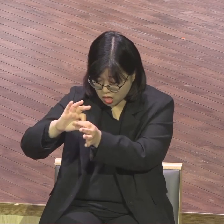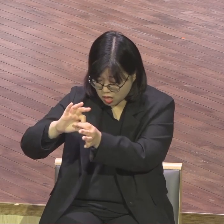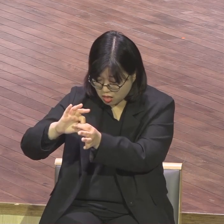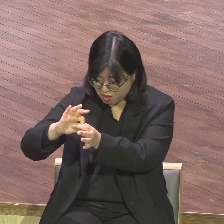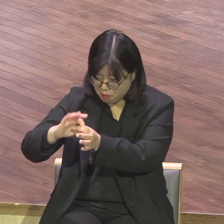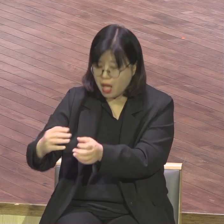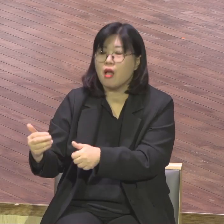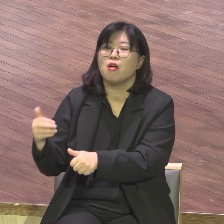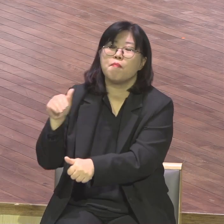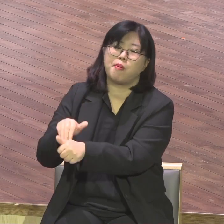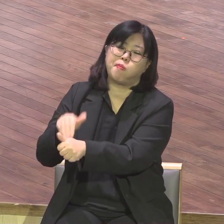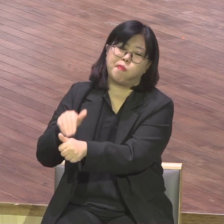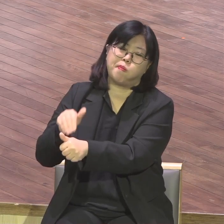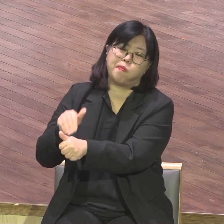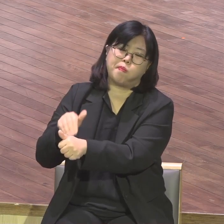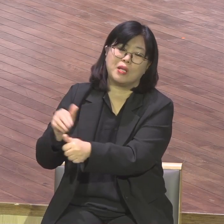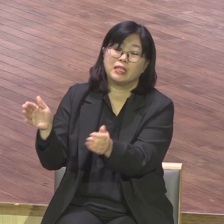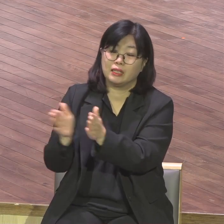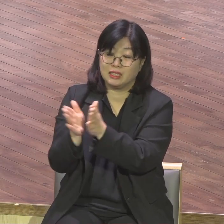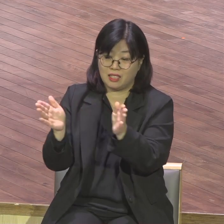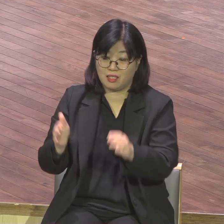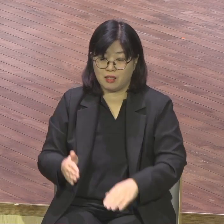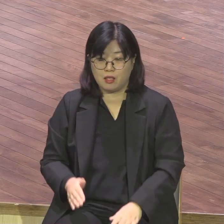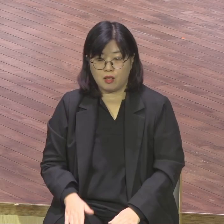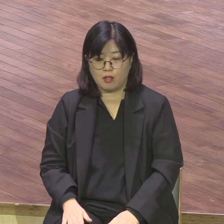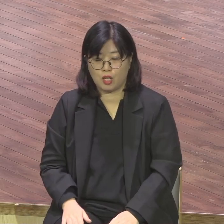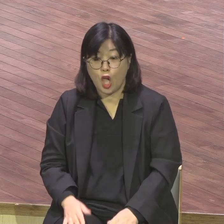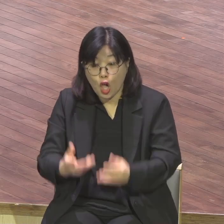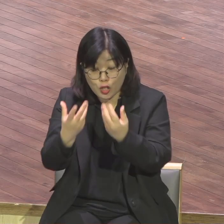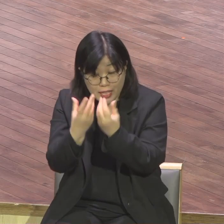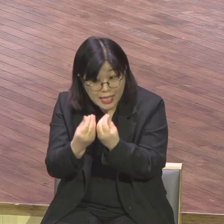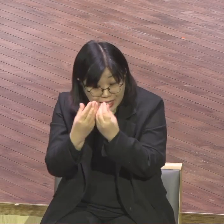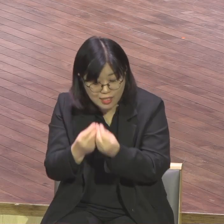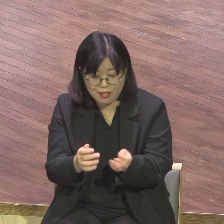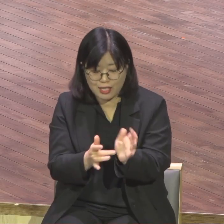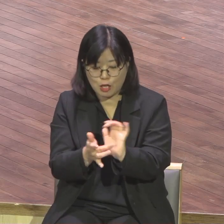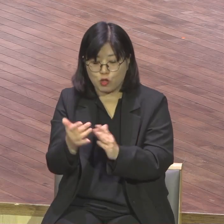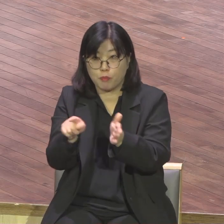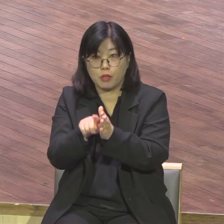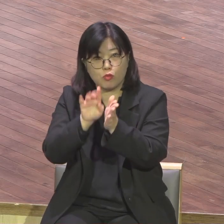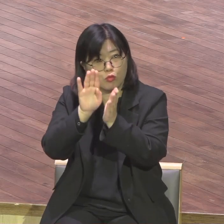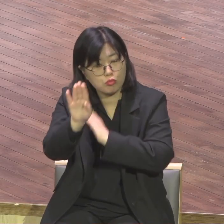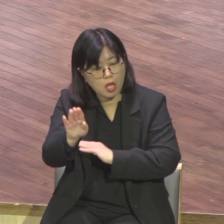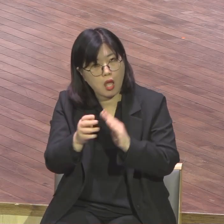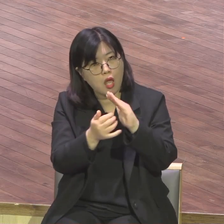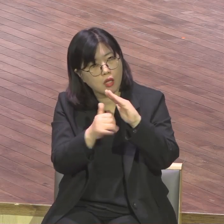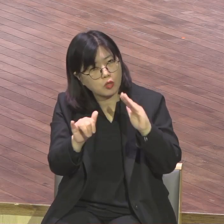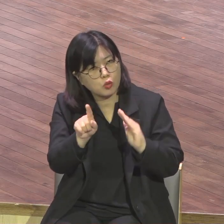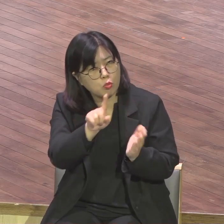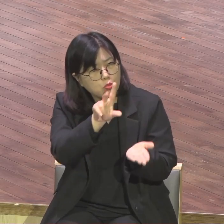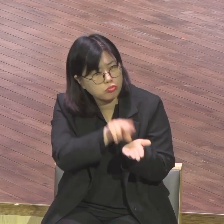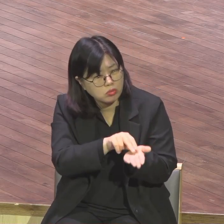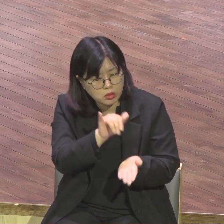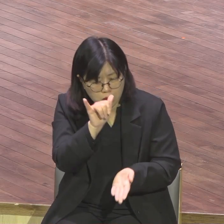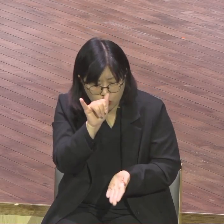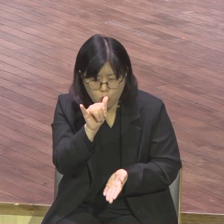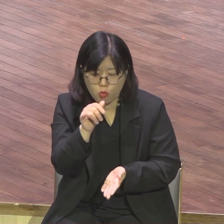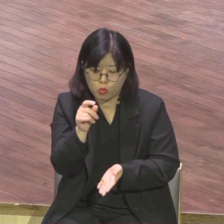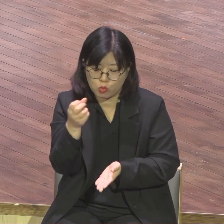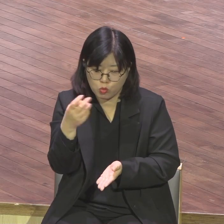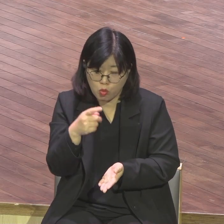형제들 자꾸 일이 생겨요. 자꾸 갈등이 생겨요. 자꾸 문제가 생깁니다. 그러면 어떻게 해요? 마음의 평안이